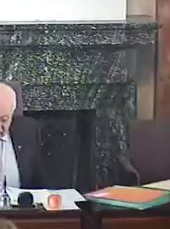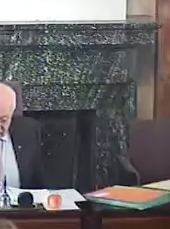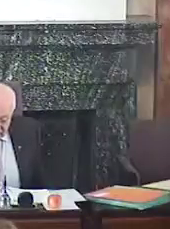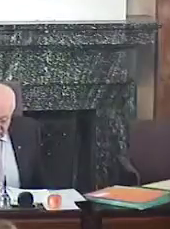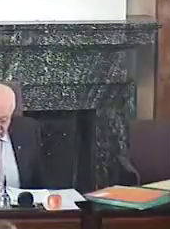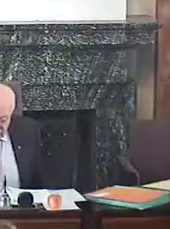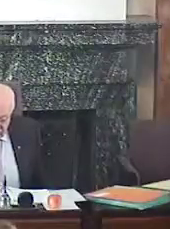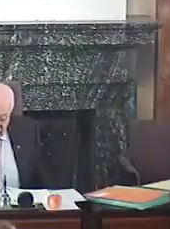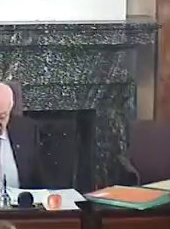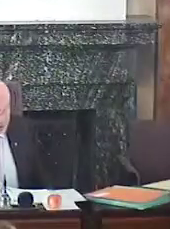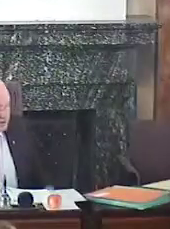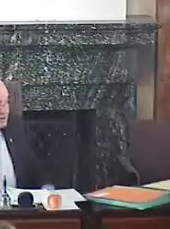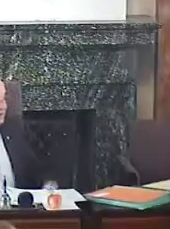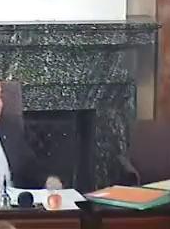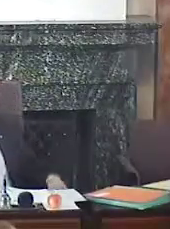Donner, Sie sind am Wort.